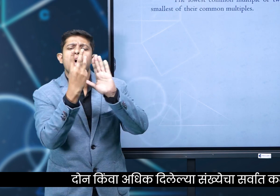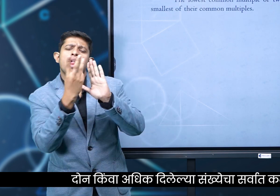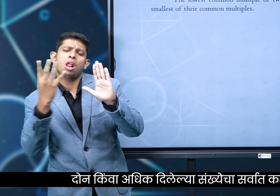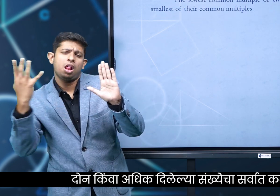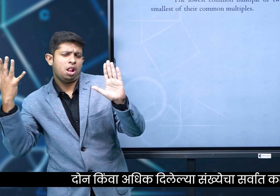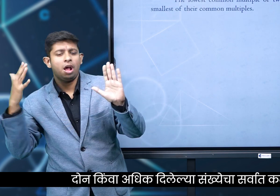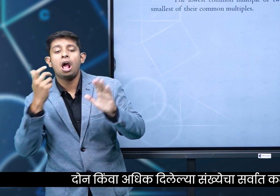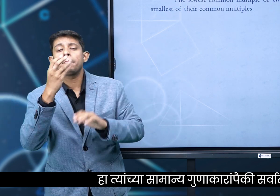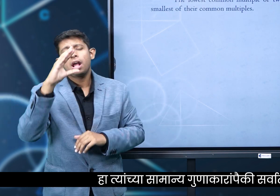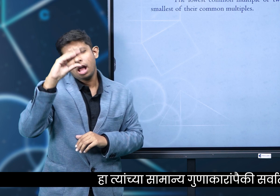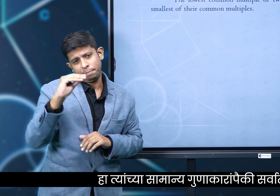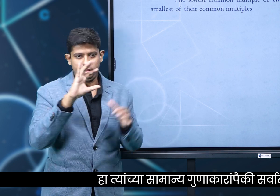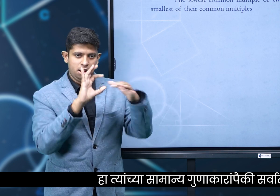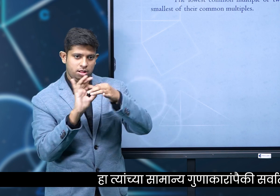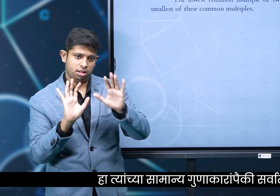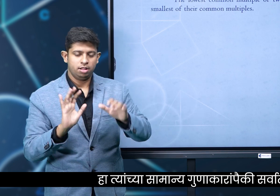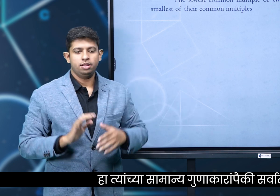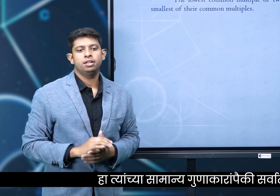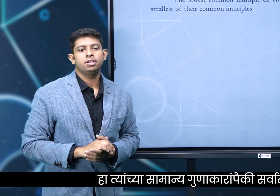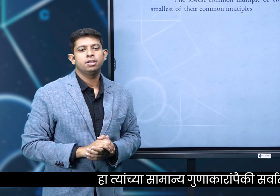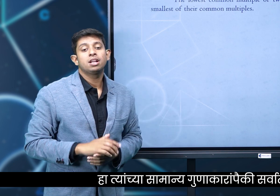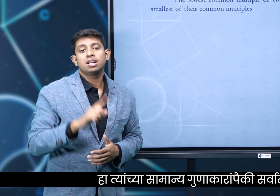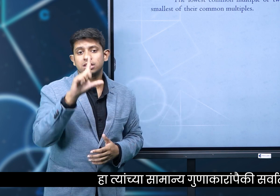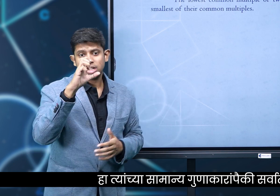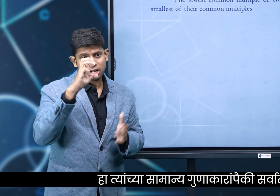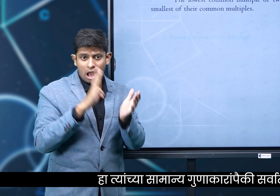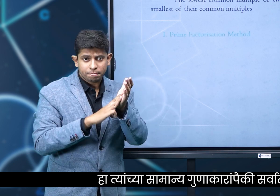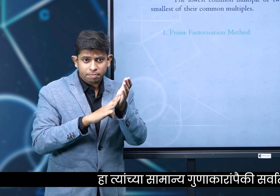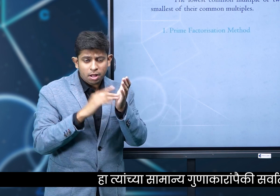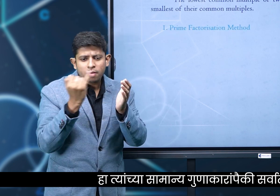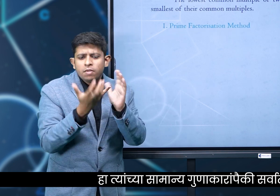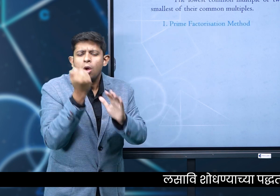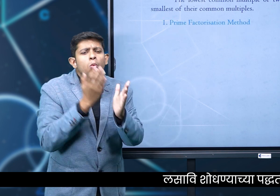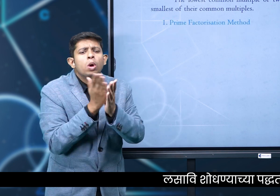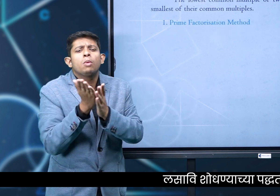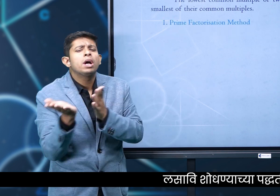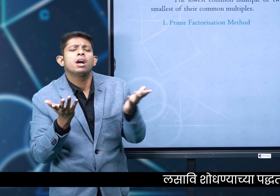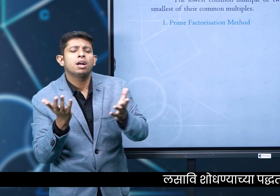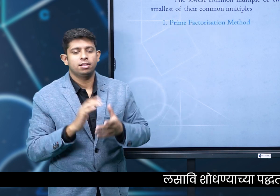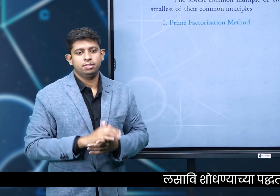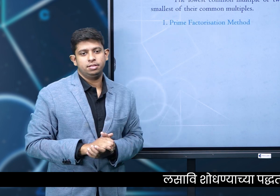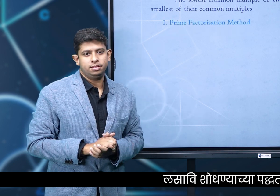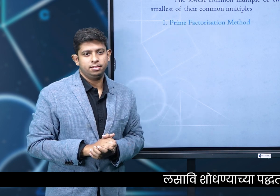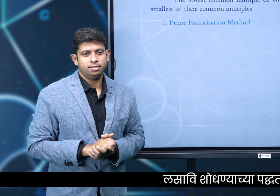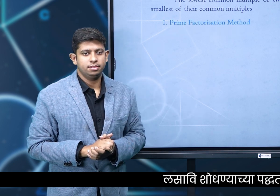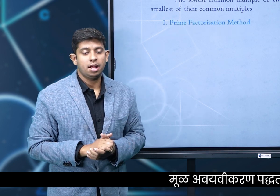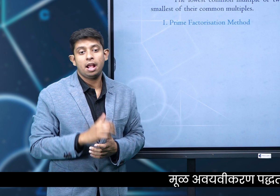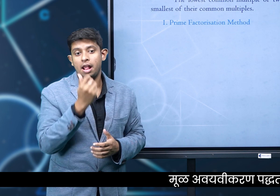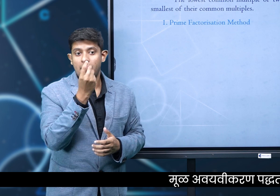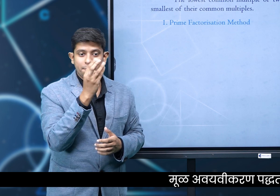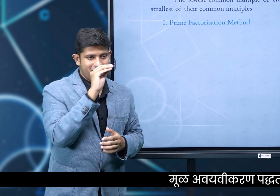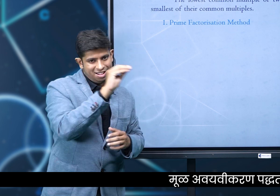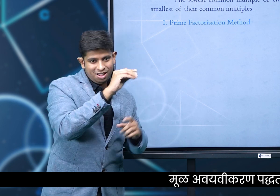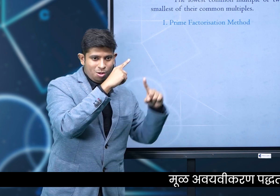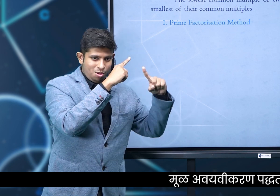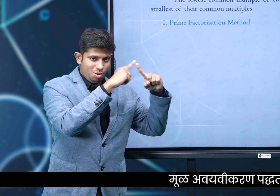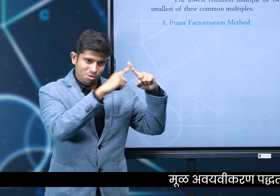सामान्य गुणाकार हा त्यांच्या सामान्य गुणाकारांपैकी सर्वात लहान असतो. लसावी शोधण्याची पद्धती. मूळ अवयवीकरण